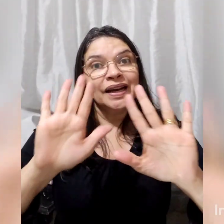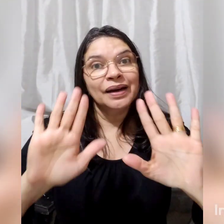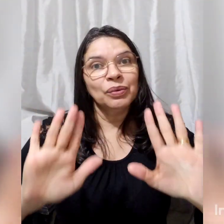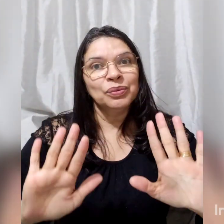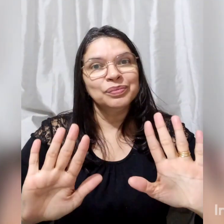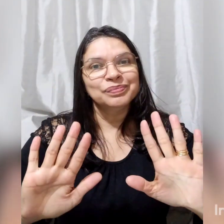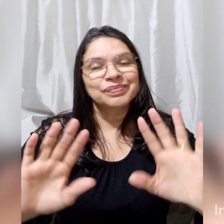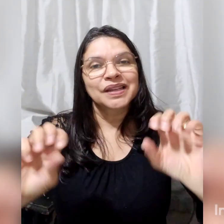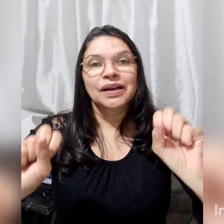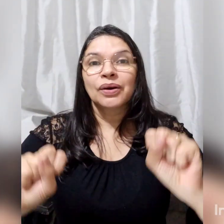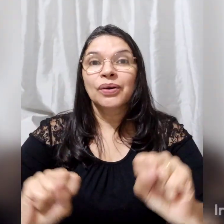Glória, 1.